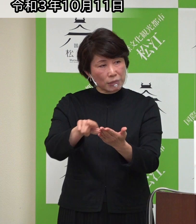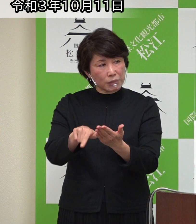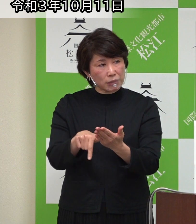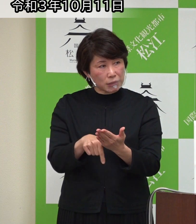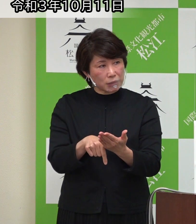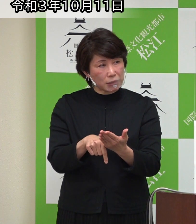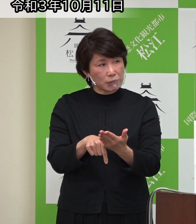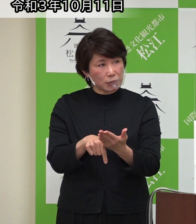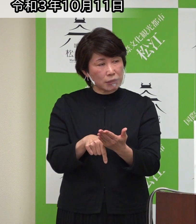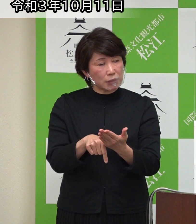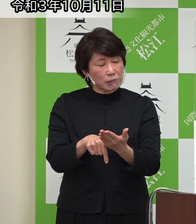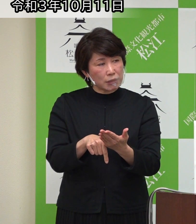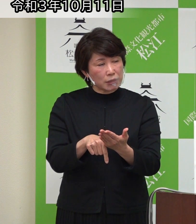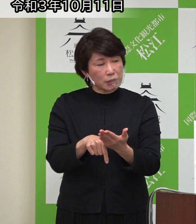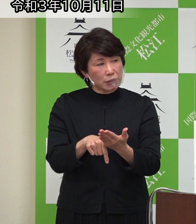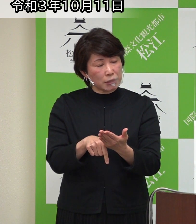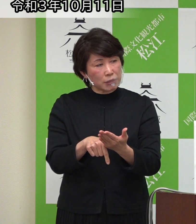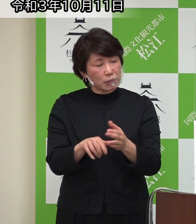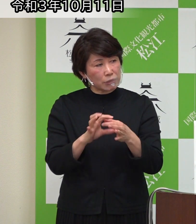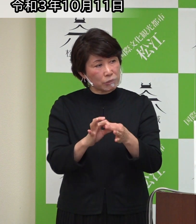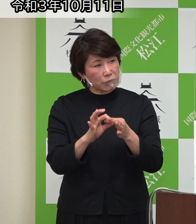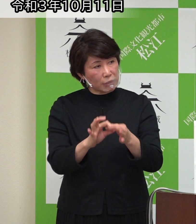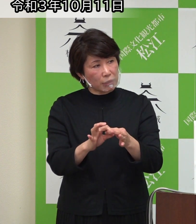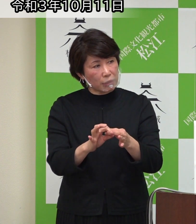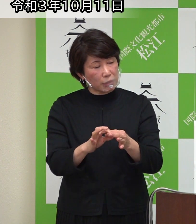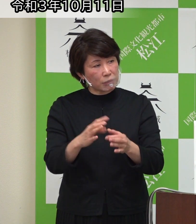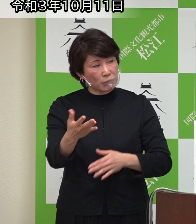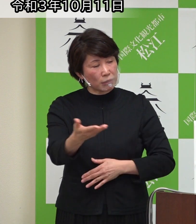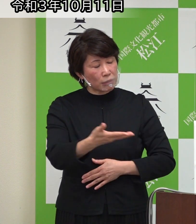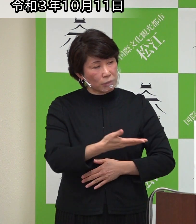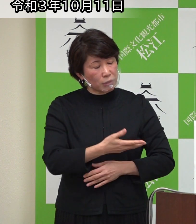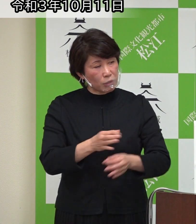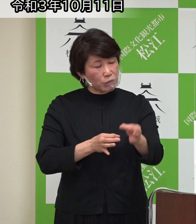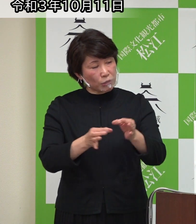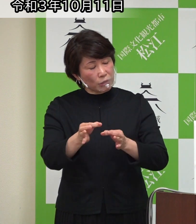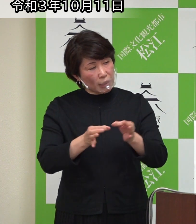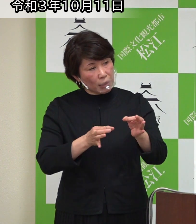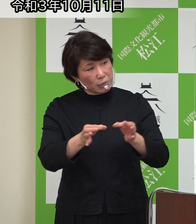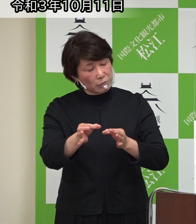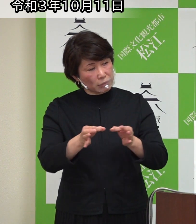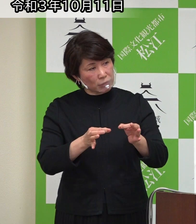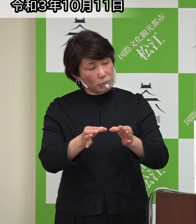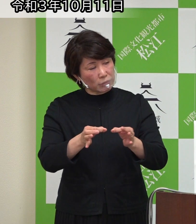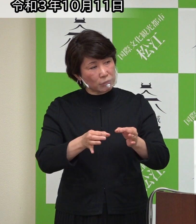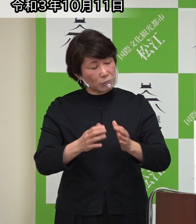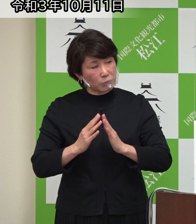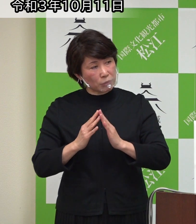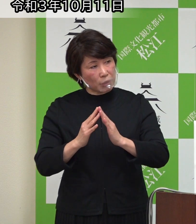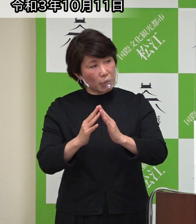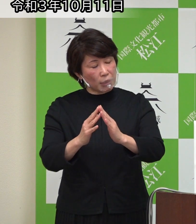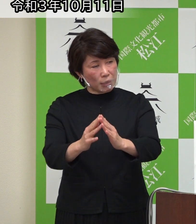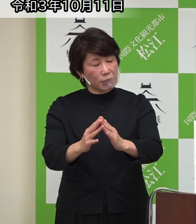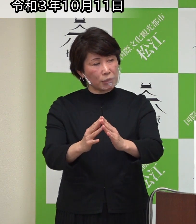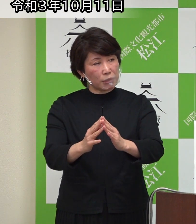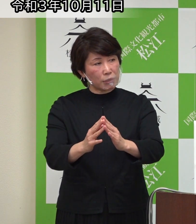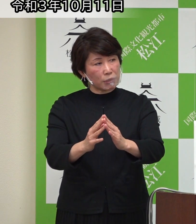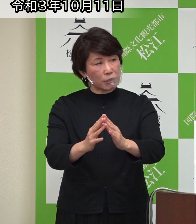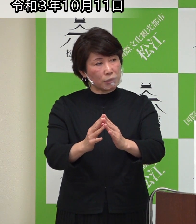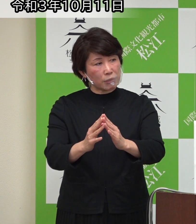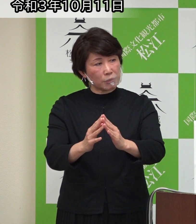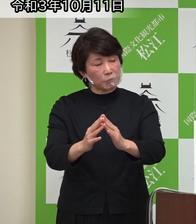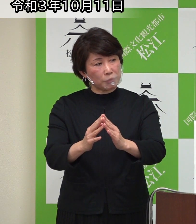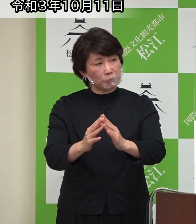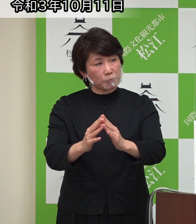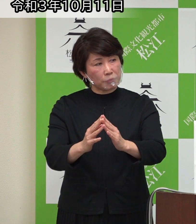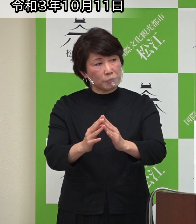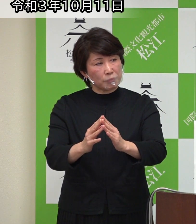あの市長が、選挙当時から言われているあの職人商店街 の、はい、あの想定してのものなのかなとも思うんですけれども、はい、